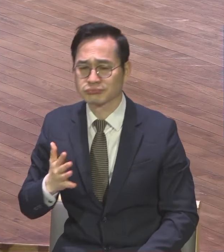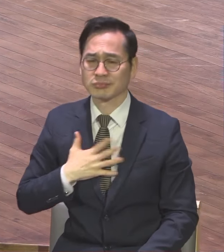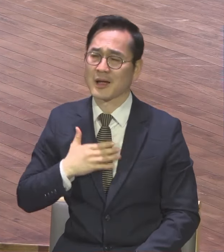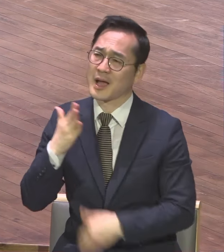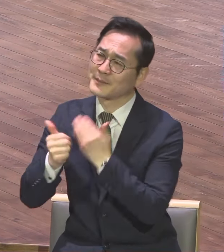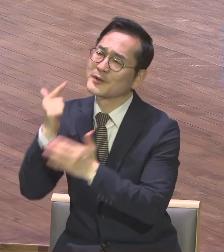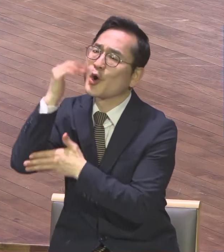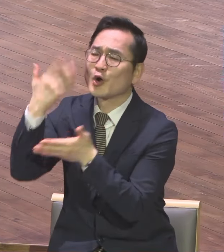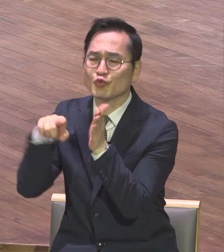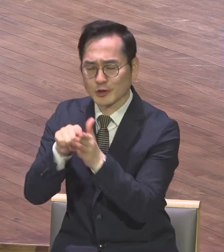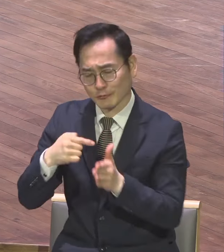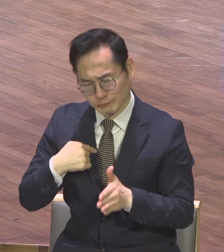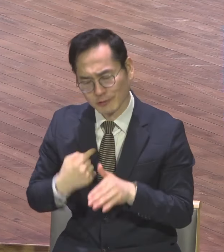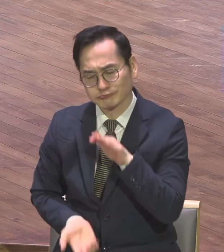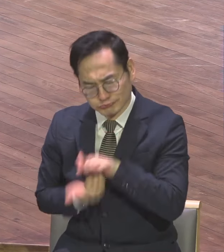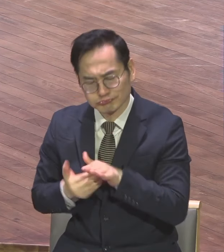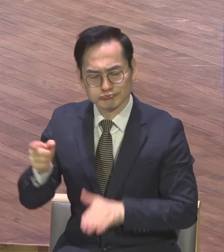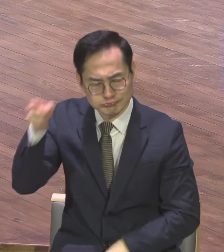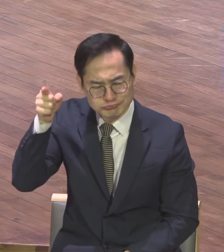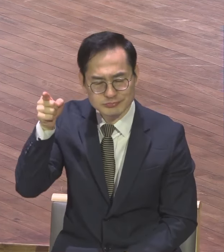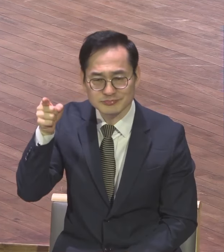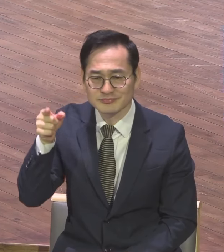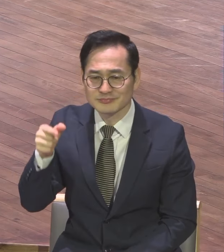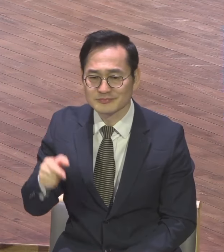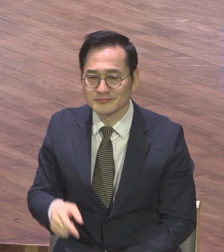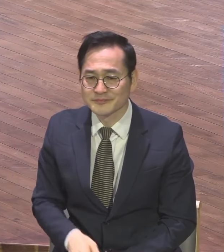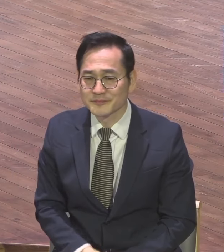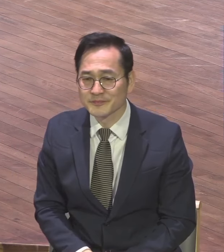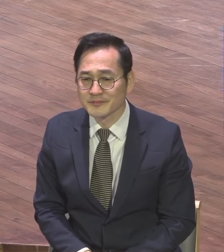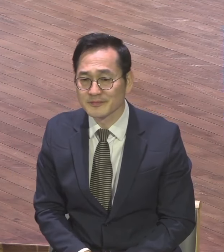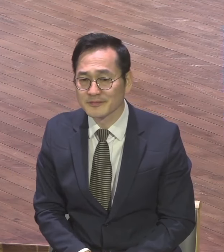있는 그 우리 지금 우리